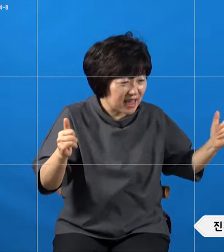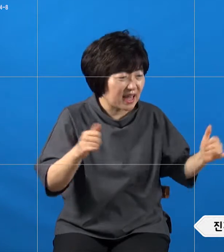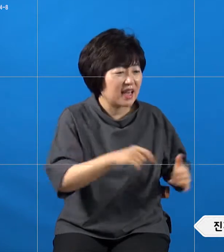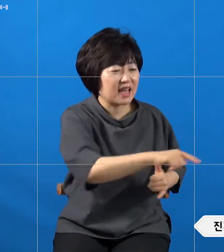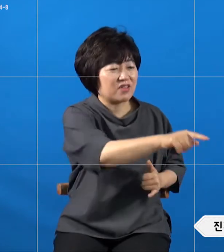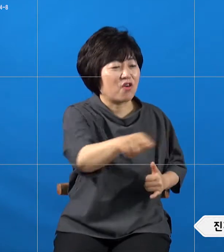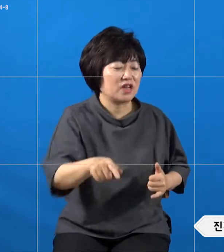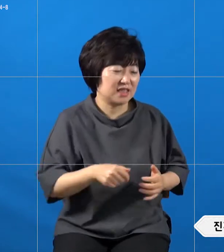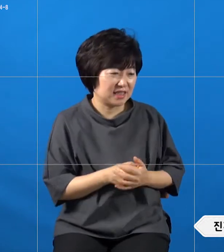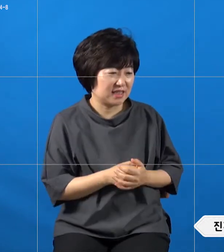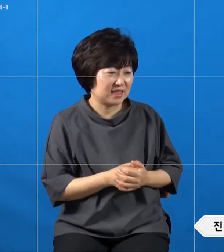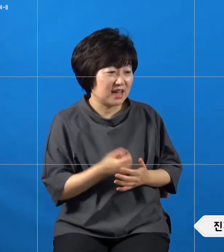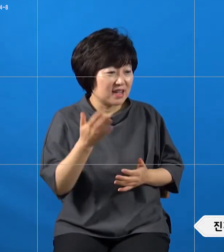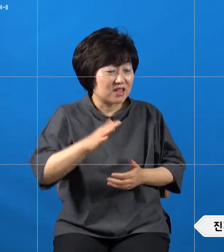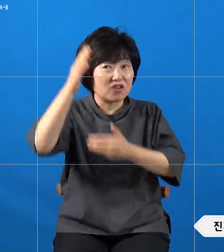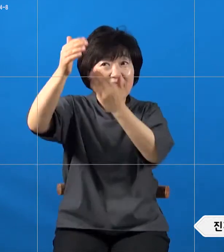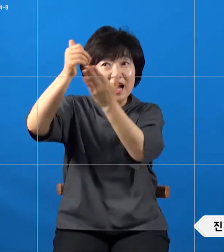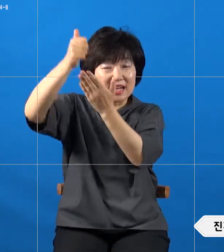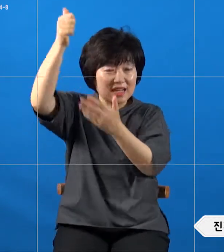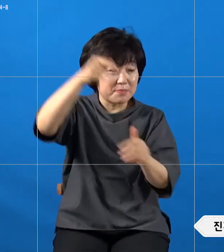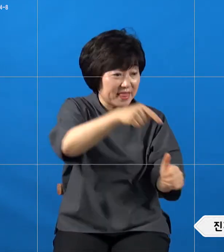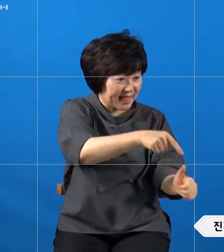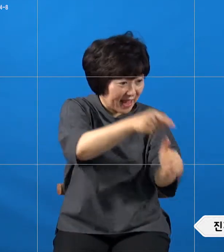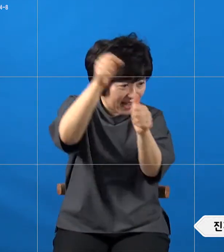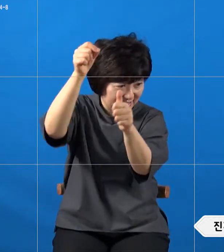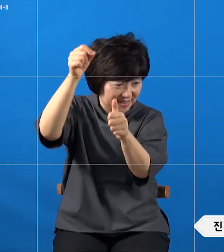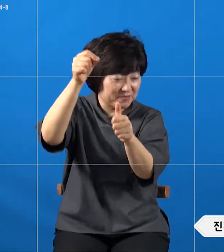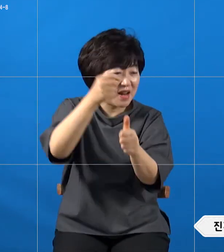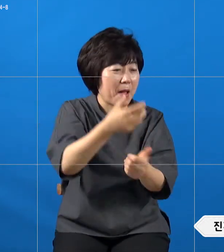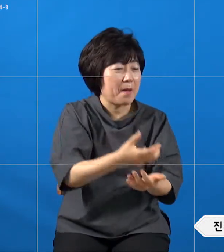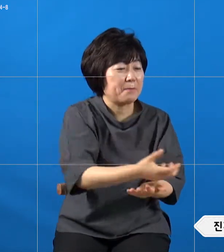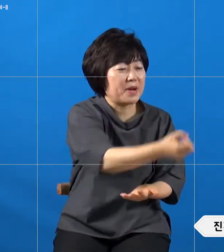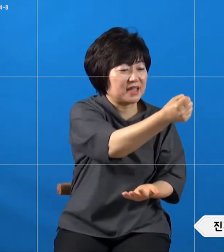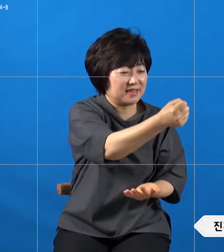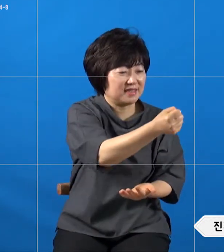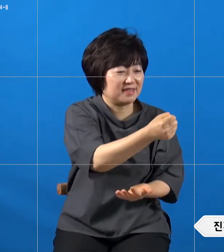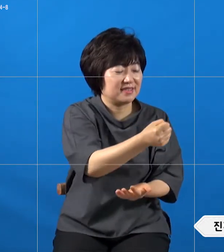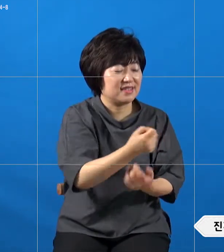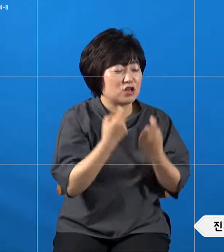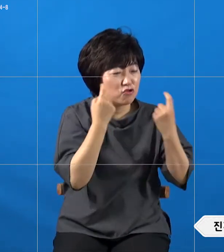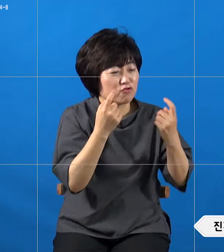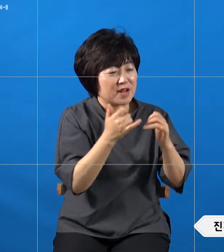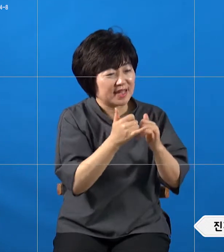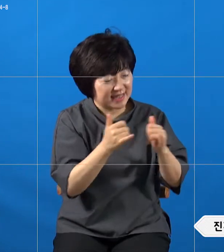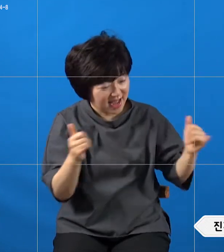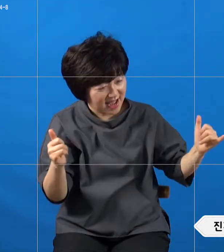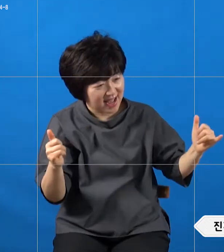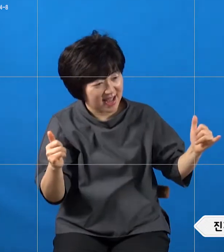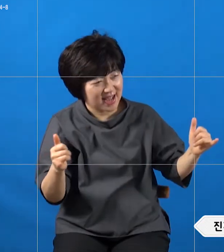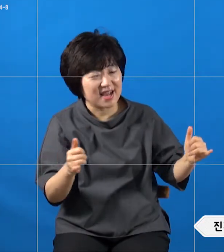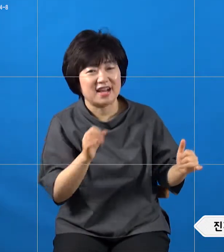나그네인 너희들, 그러나 하나님의 택하심을 받은 순례자라고